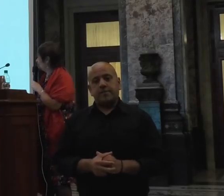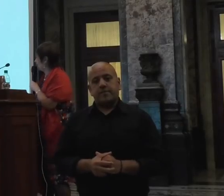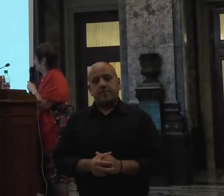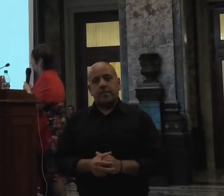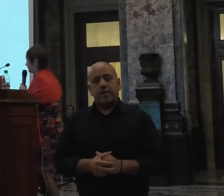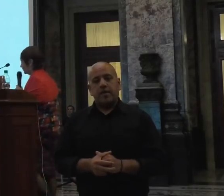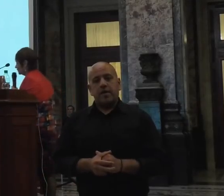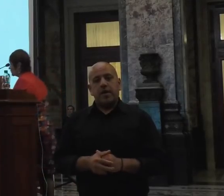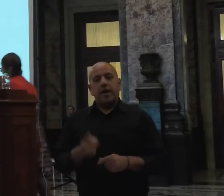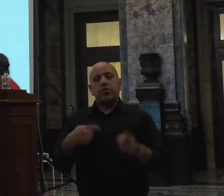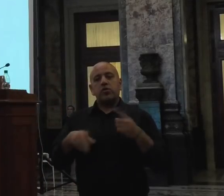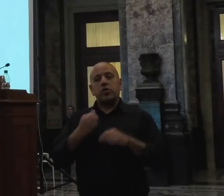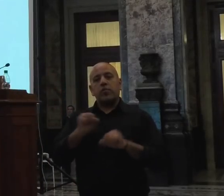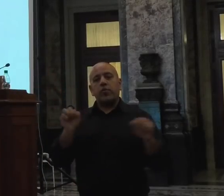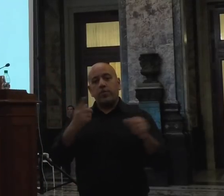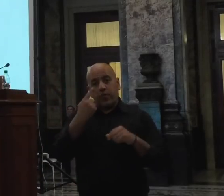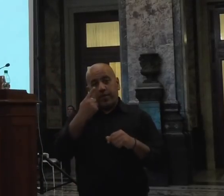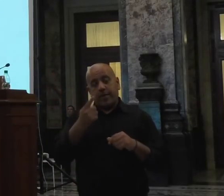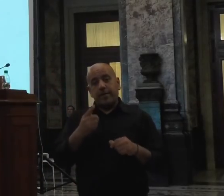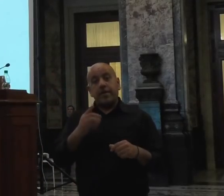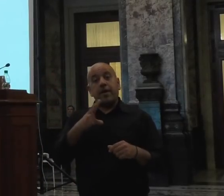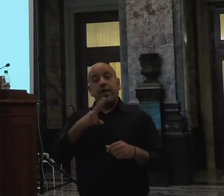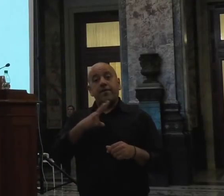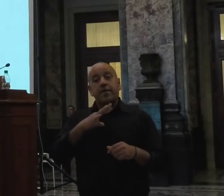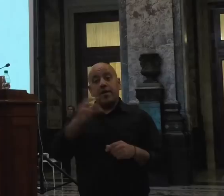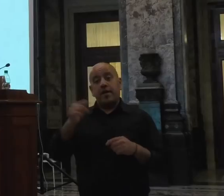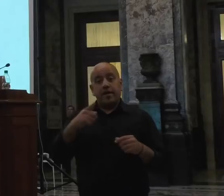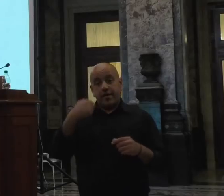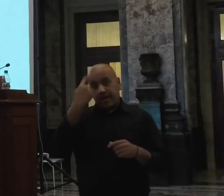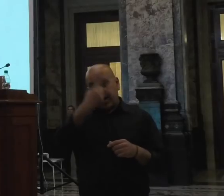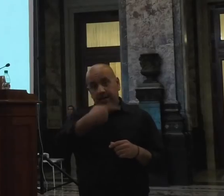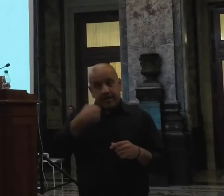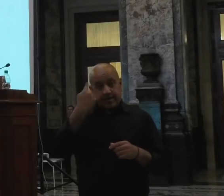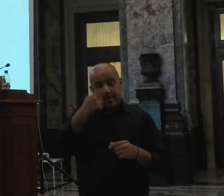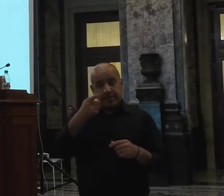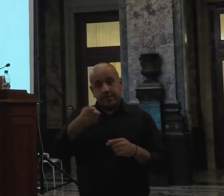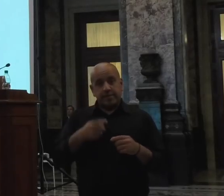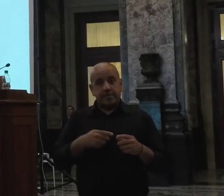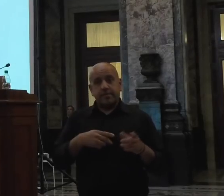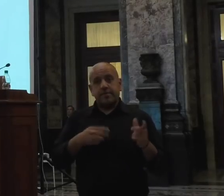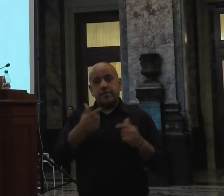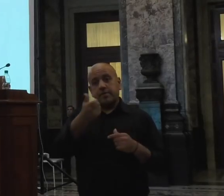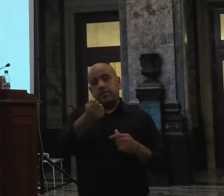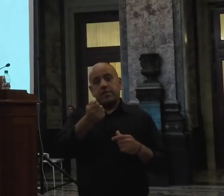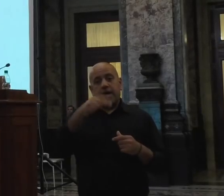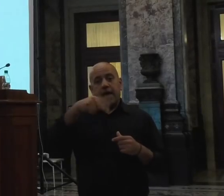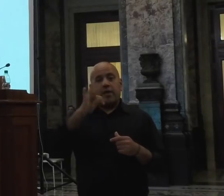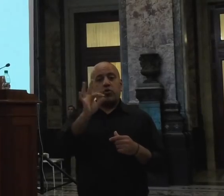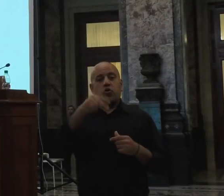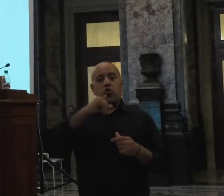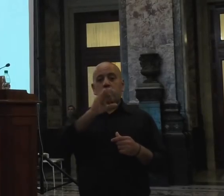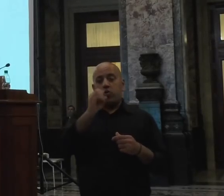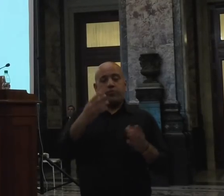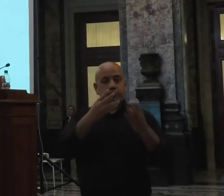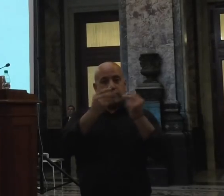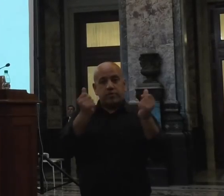Entonces, simplemente lo que podemos ver es que había caras. Antonio Fernández desapareció,